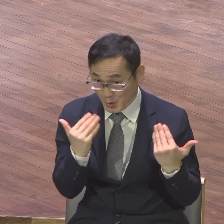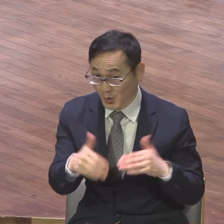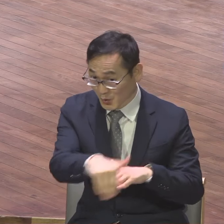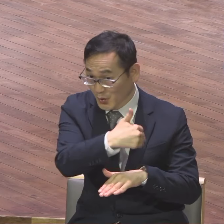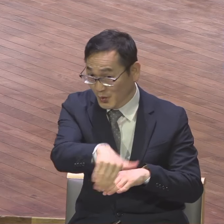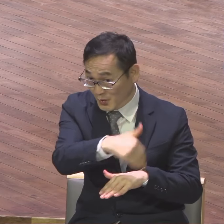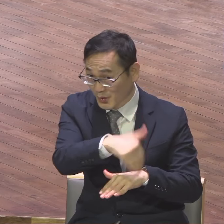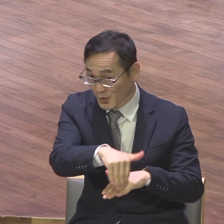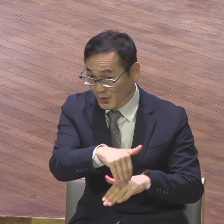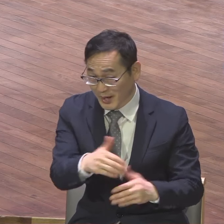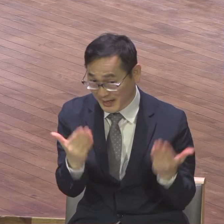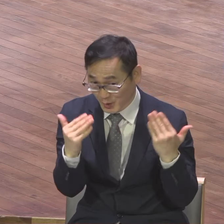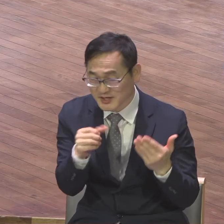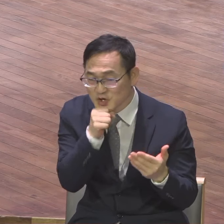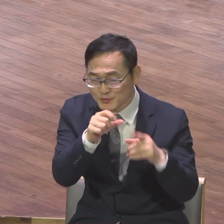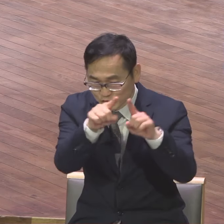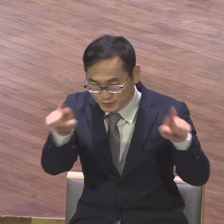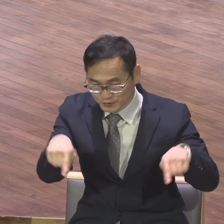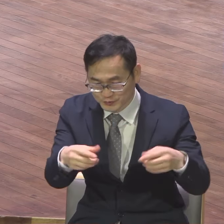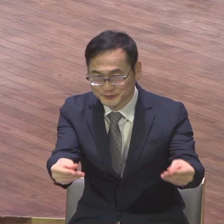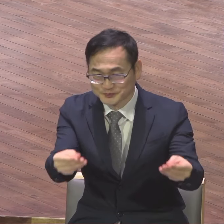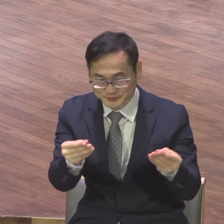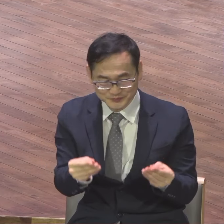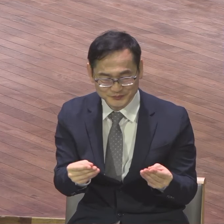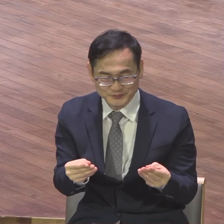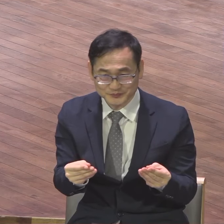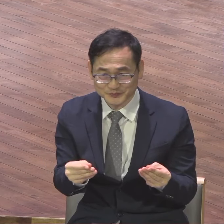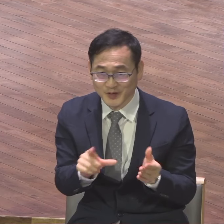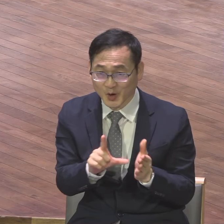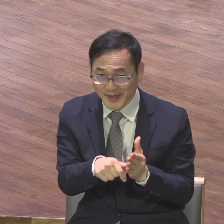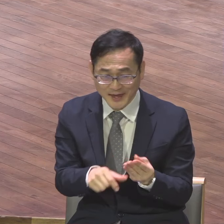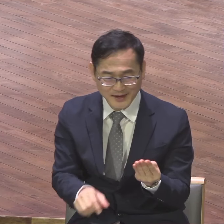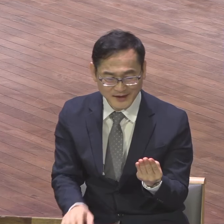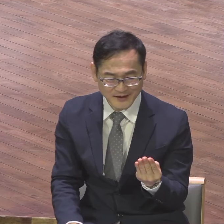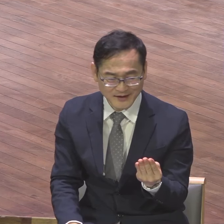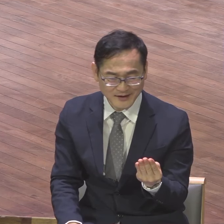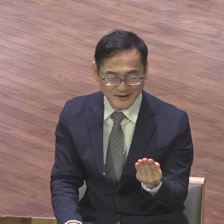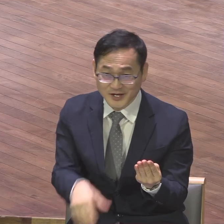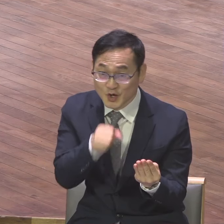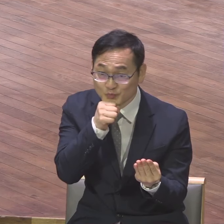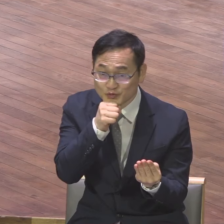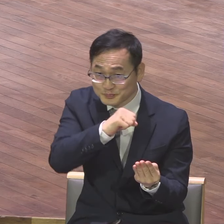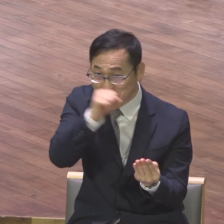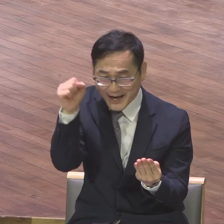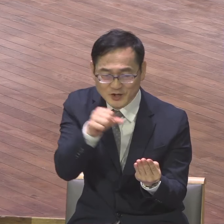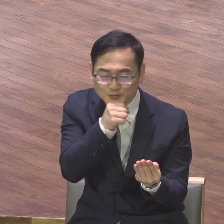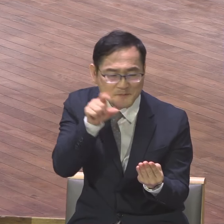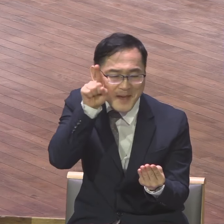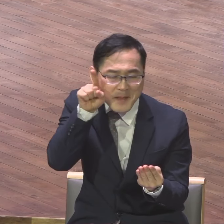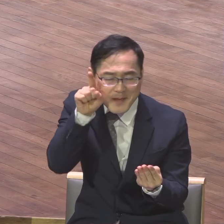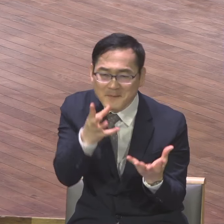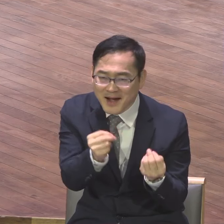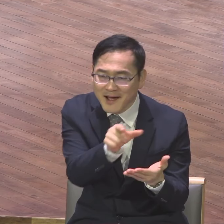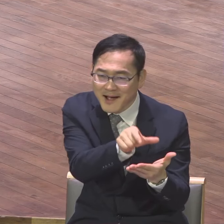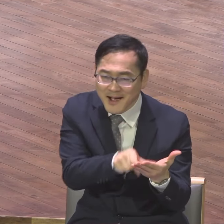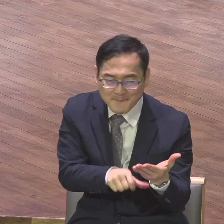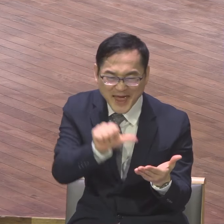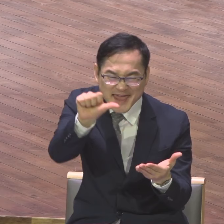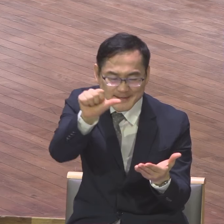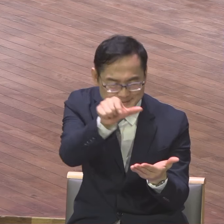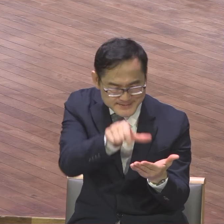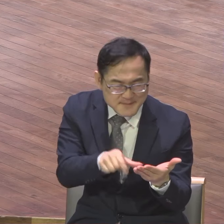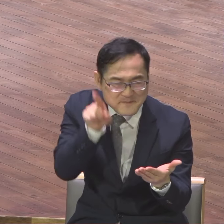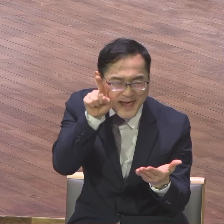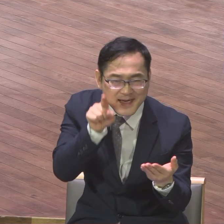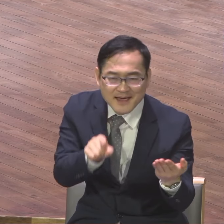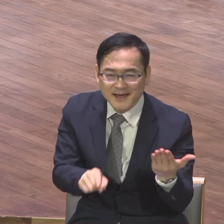학교를 가서 성적표를 받아오잖아요. 성적표를 받아올 때 그야말로 성적이 잘 나오면 잘 나오면 올 A 뭐 올